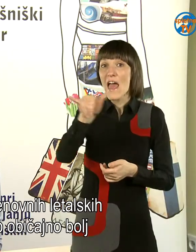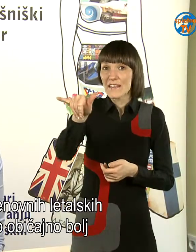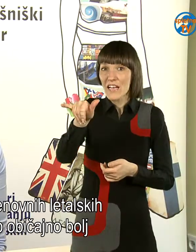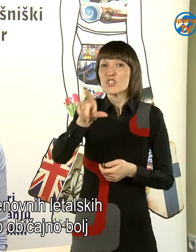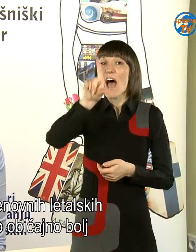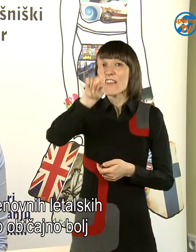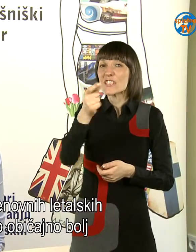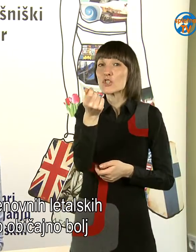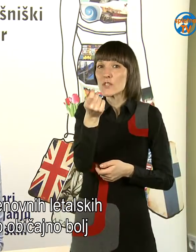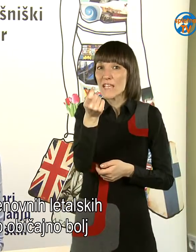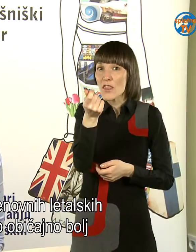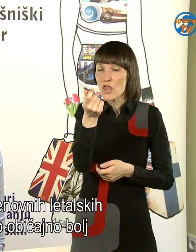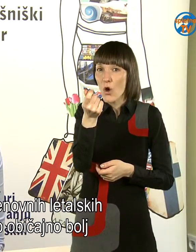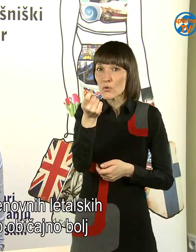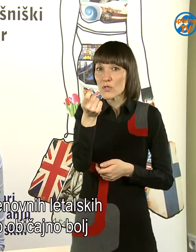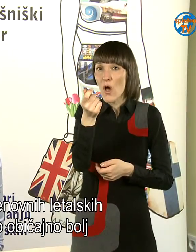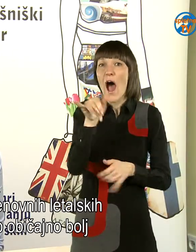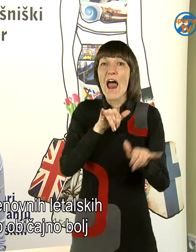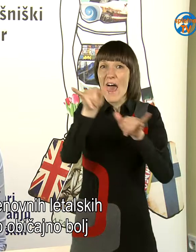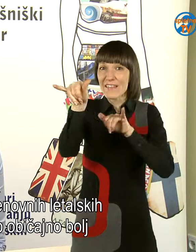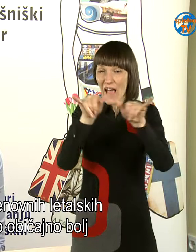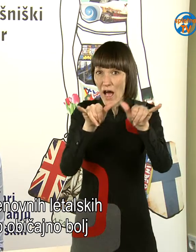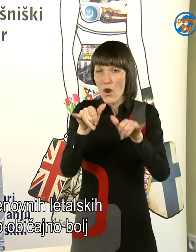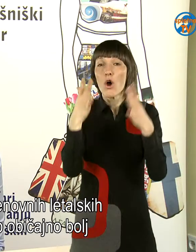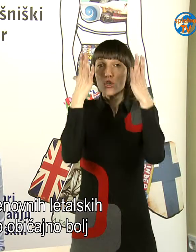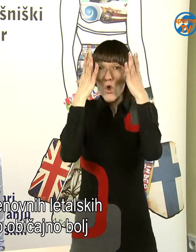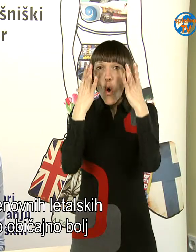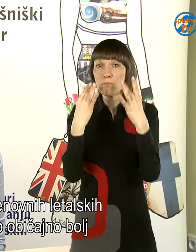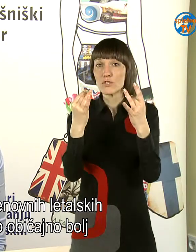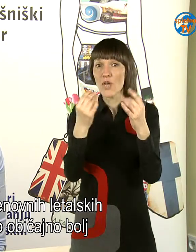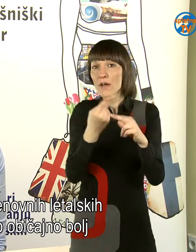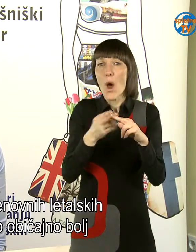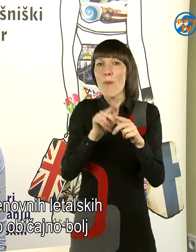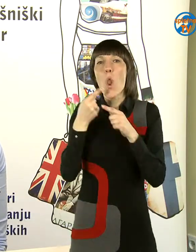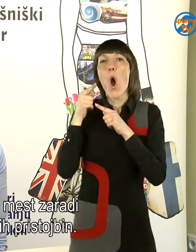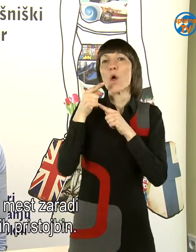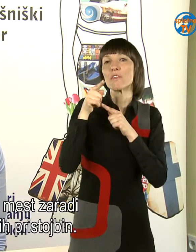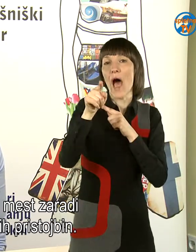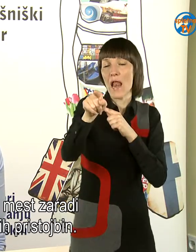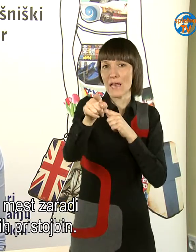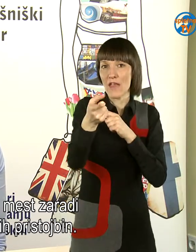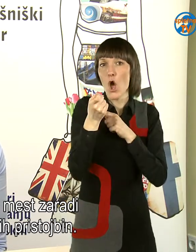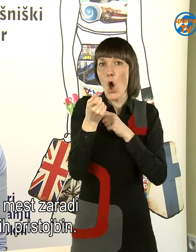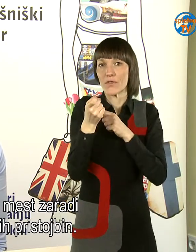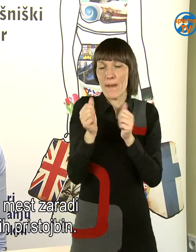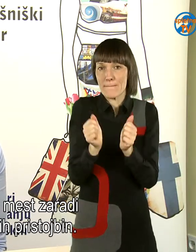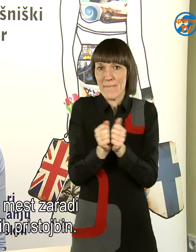Letališča nizkocenovnih letalskih prevoznikov so običajno bolj oddaljena od mest,